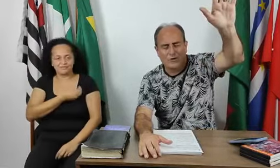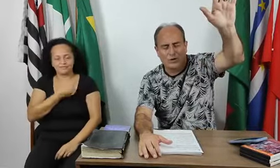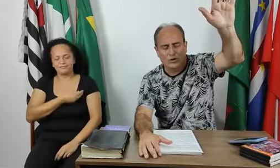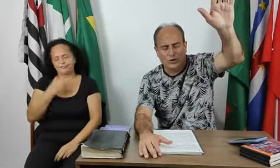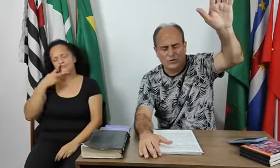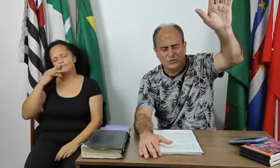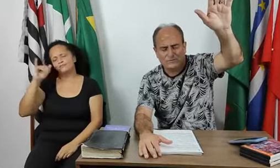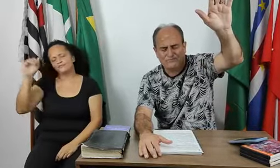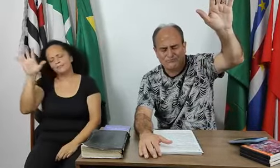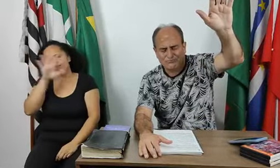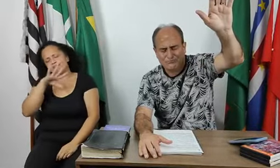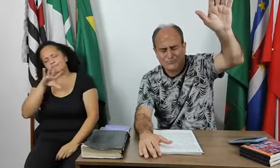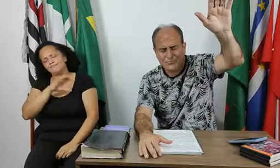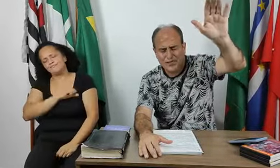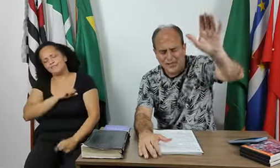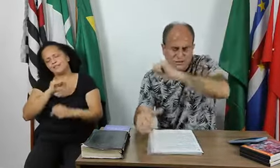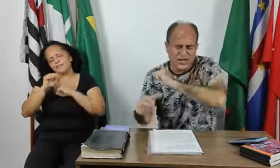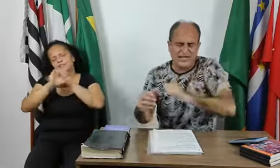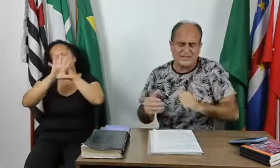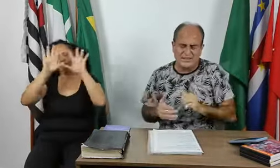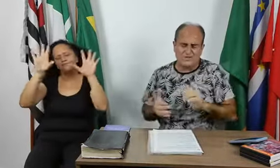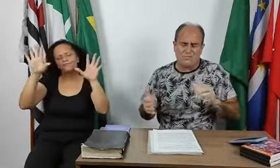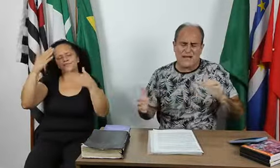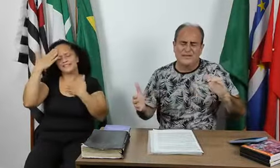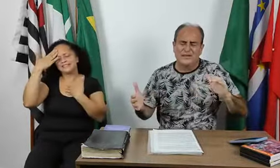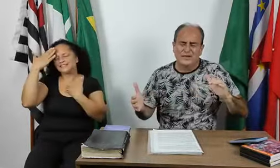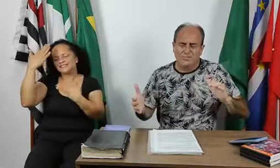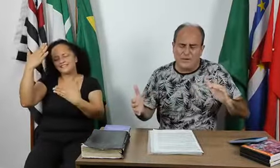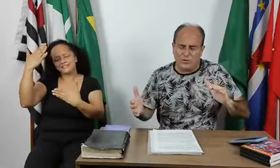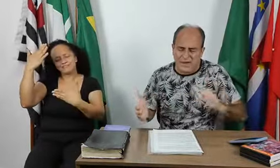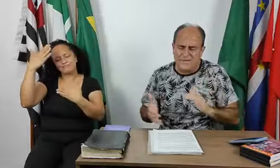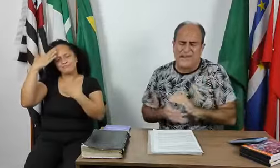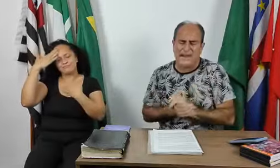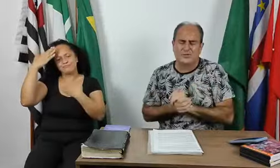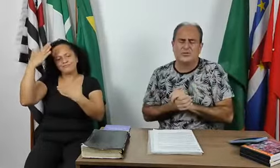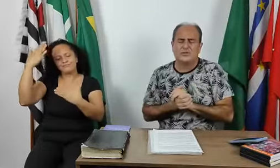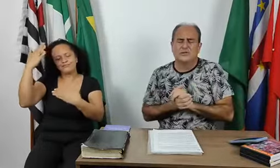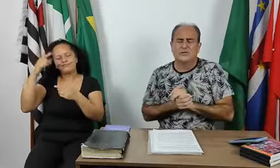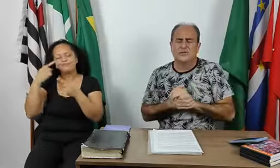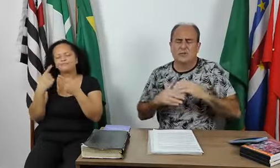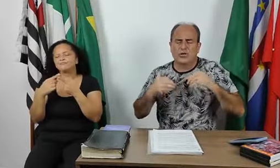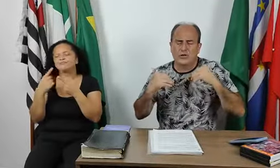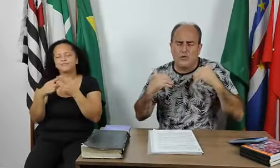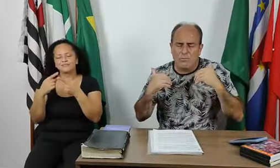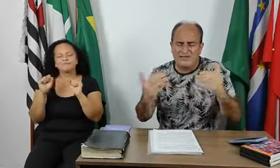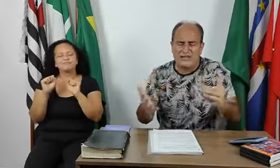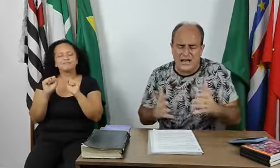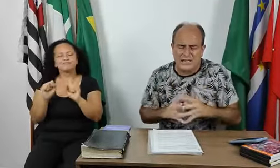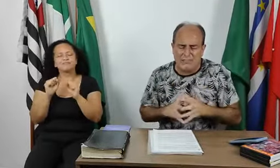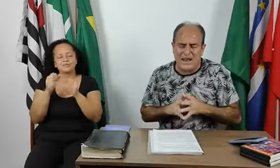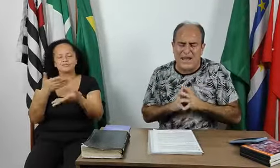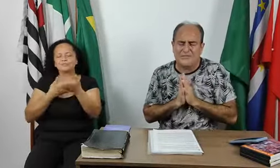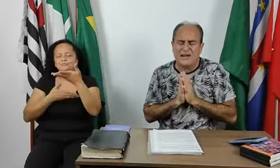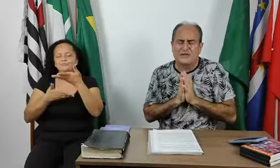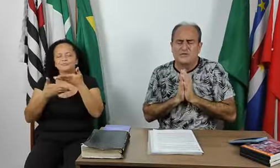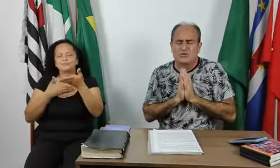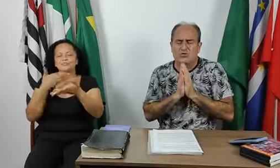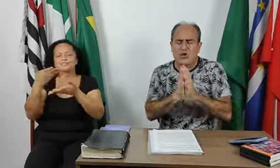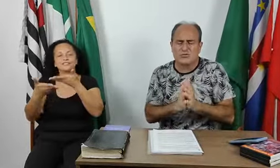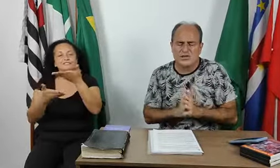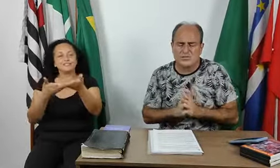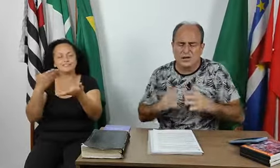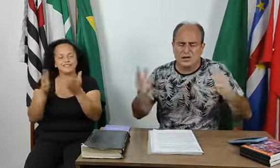Pai glorioso, eu te agradeço, Pai, pelo privilégio de poder compartilhar da palavra